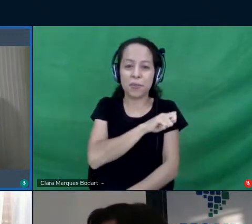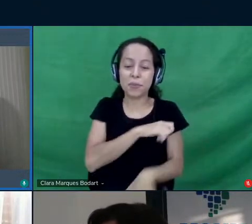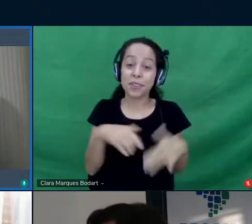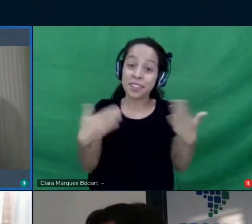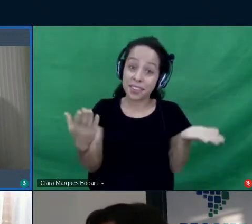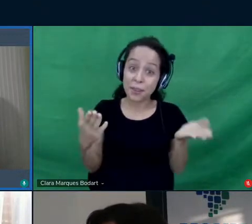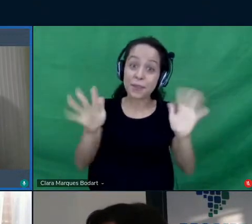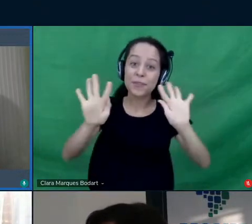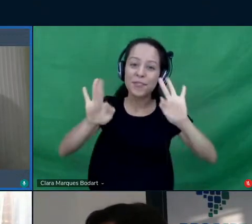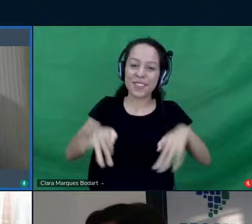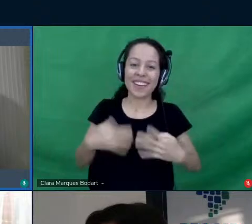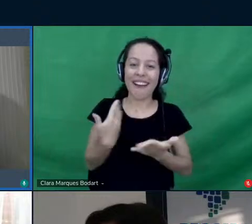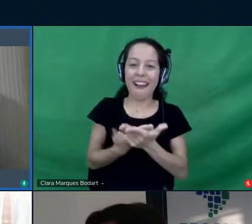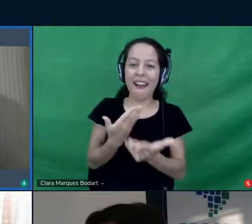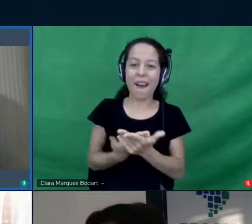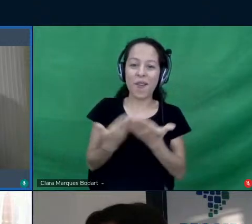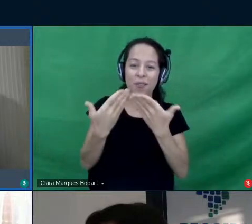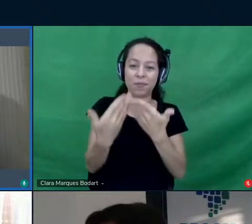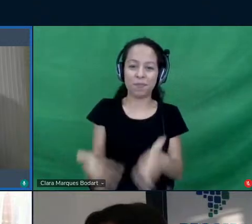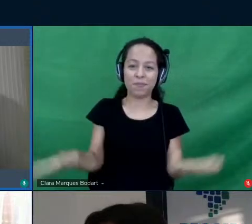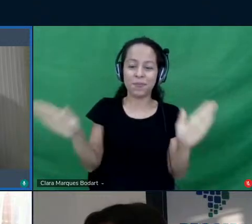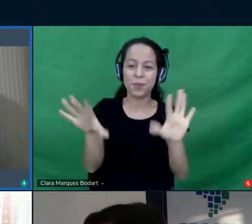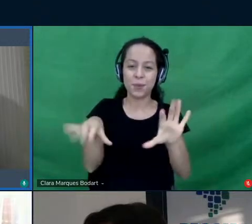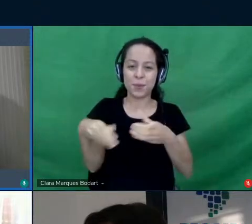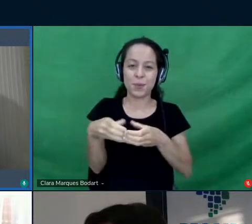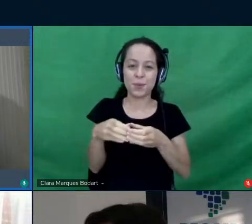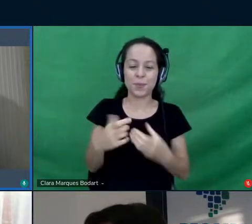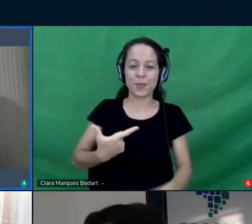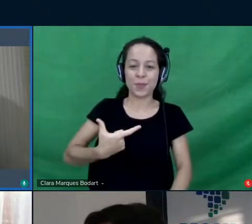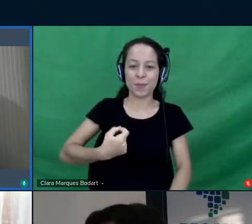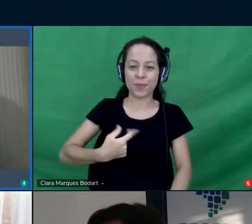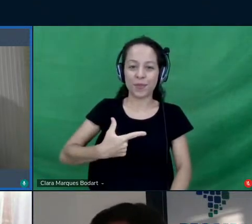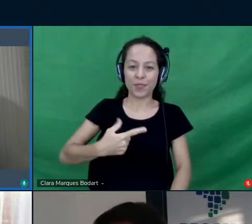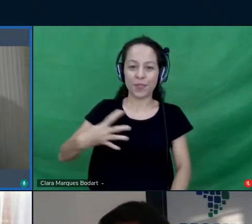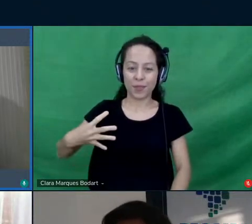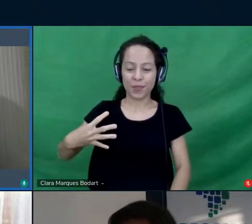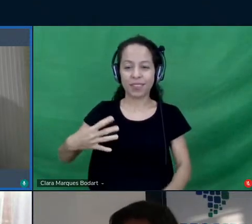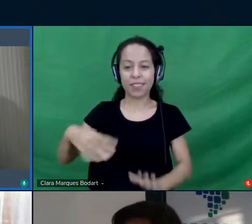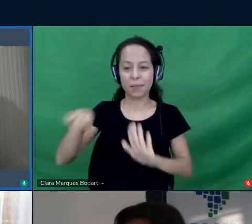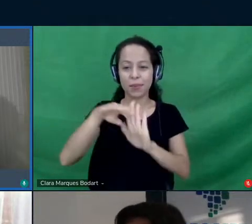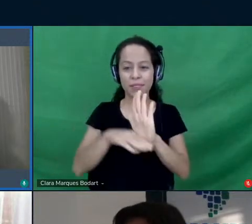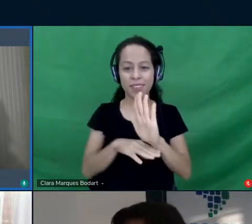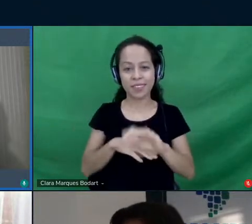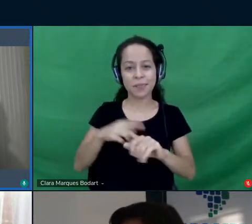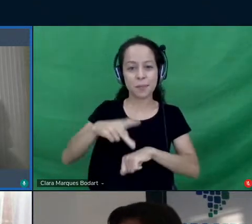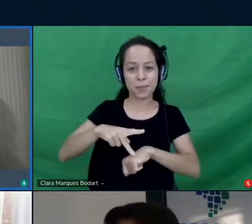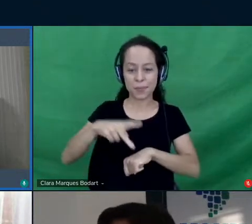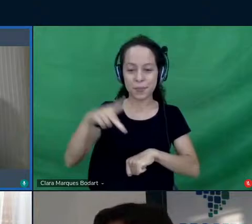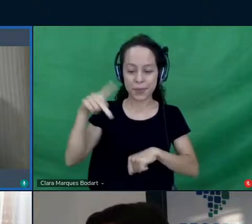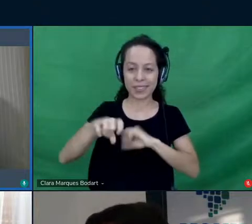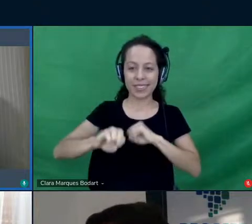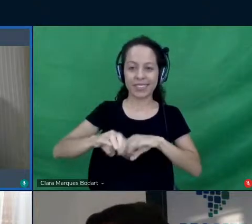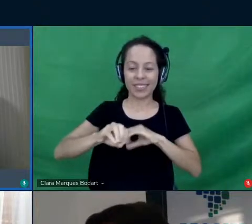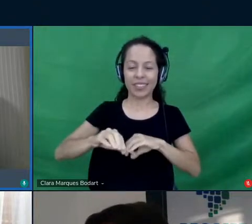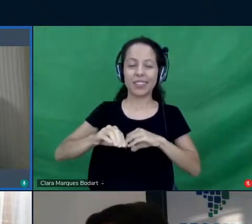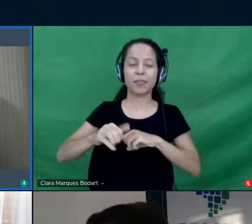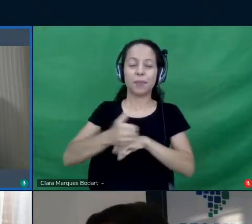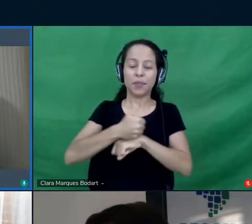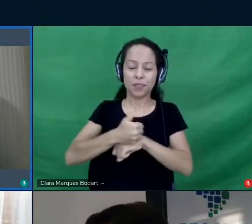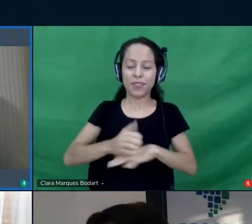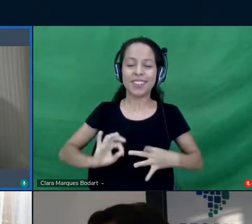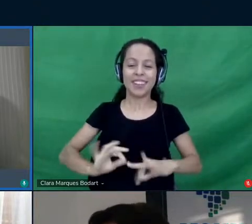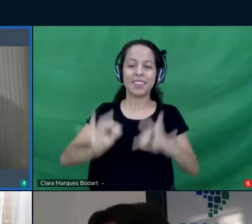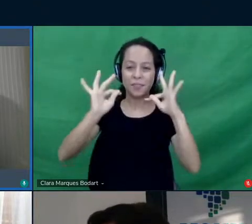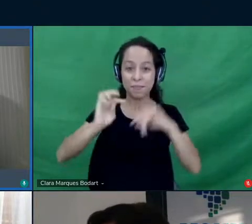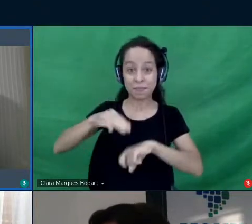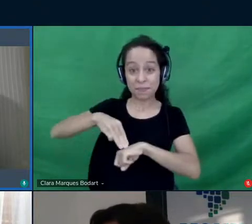então, aqui a nossa aula inaugural das turmas 2024 do Programa de Pós-Graduação em Educação Profissional e